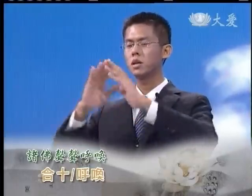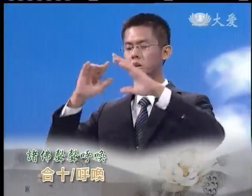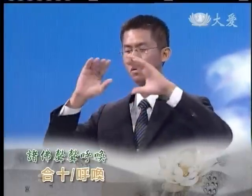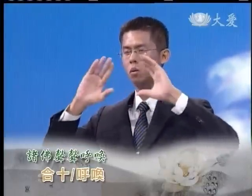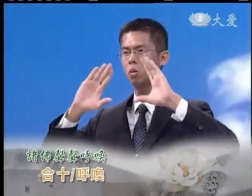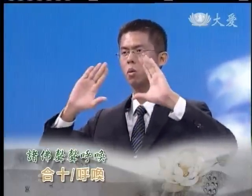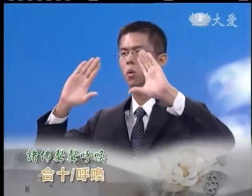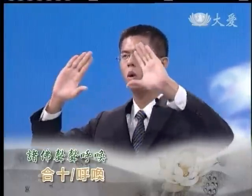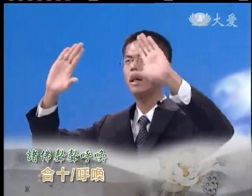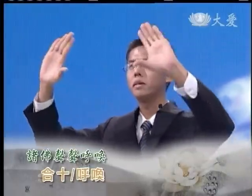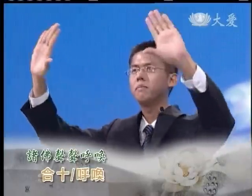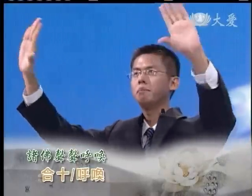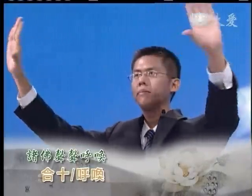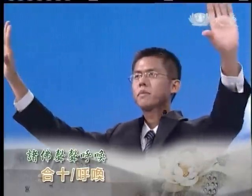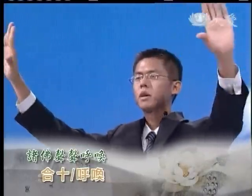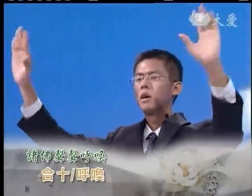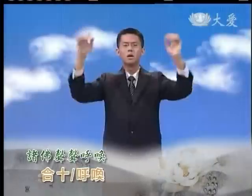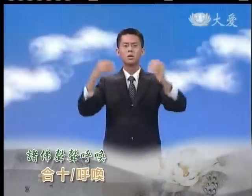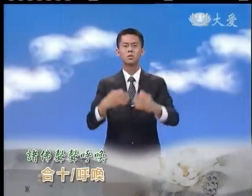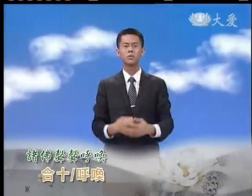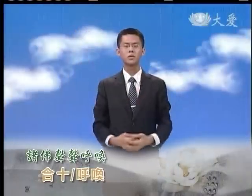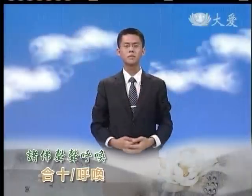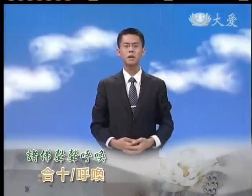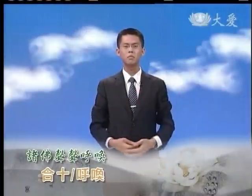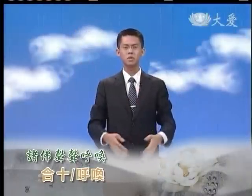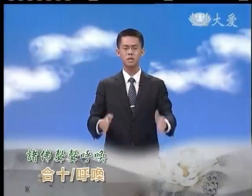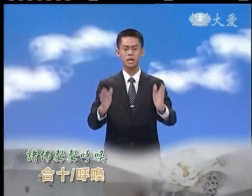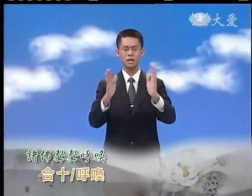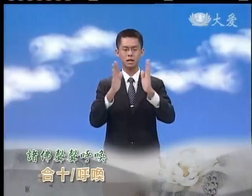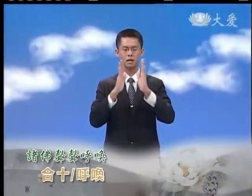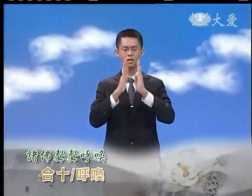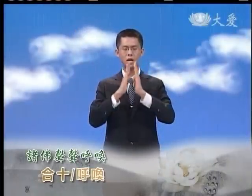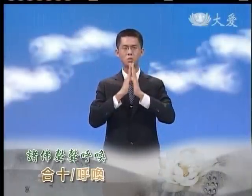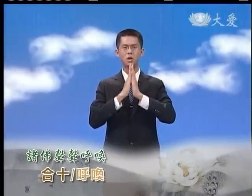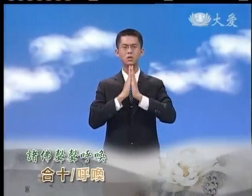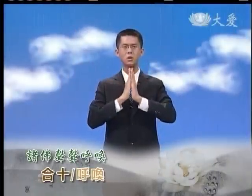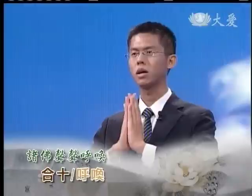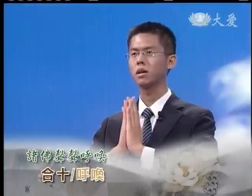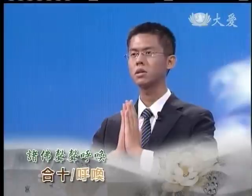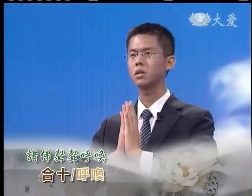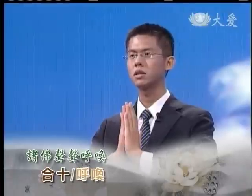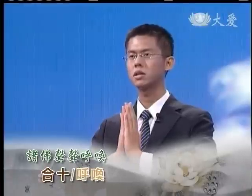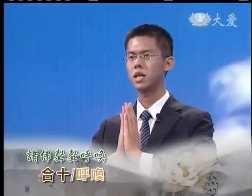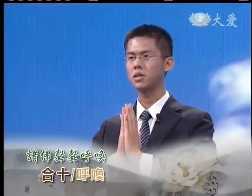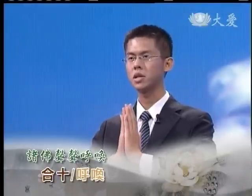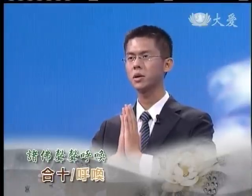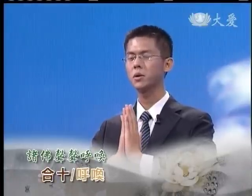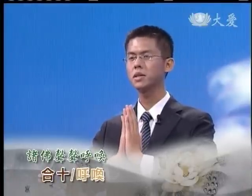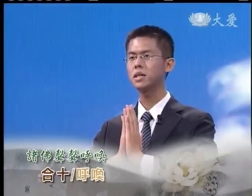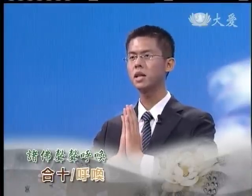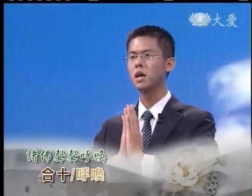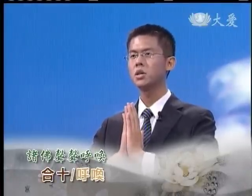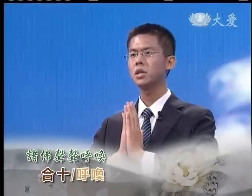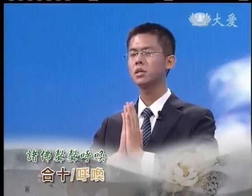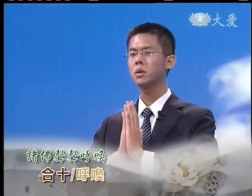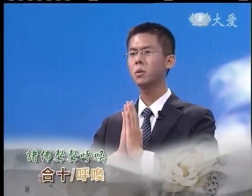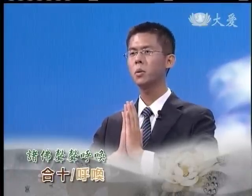声呼唤。诸佛这边我们直接合掌双手合十虔诚恭敬，声声呼